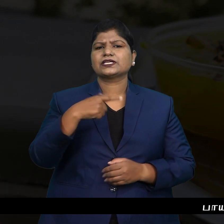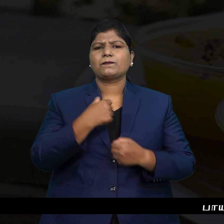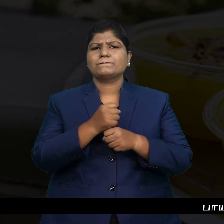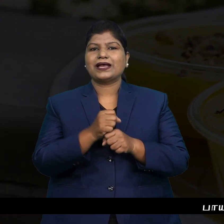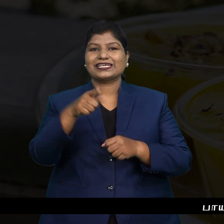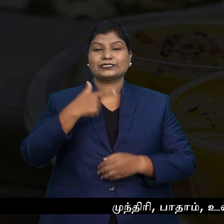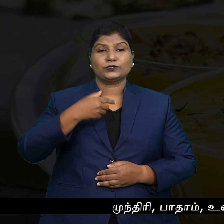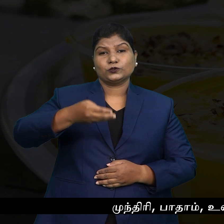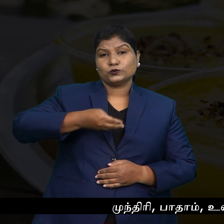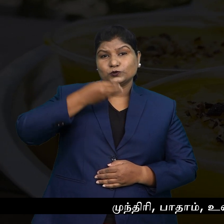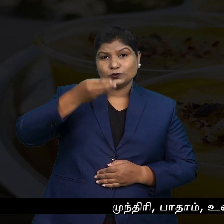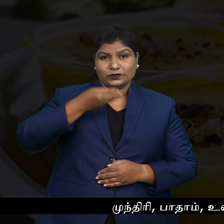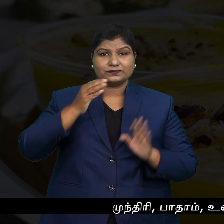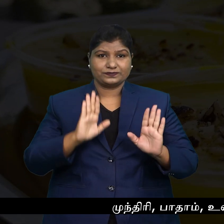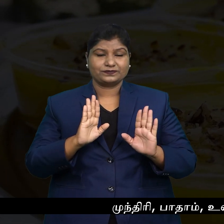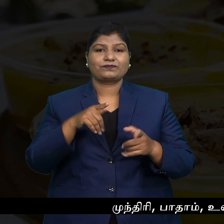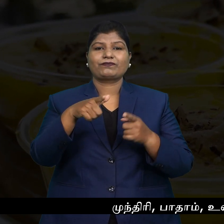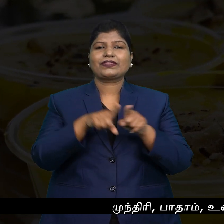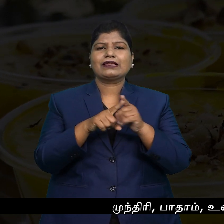பாயாசம் தயாரிக்க முந்திரி,